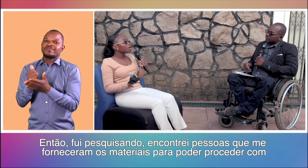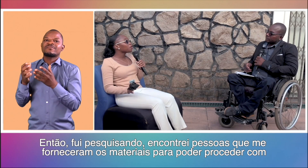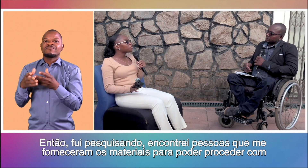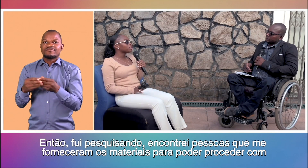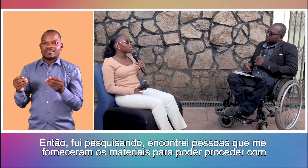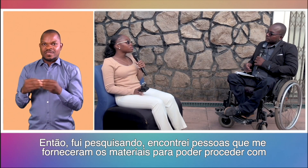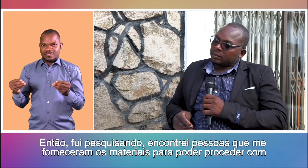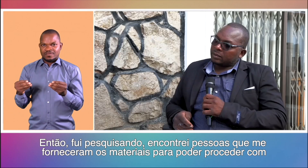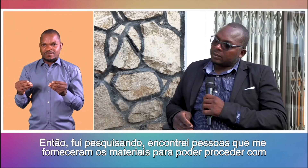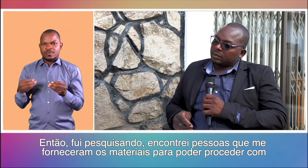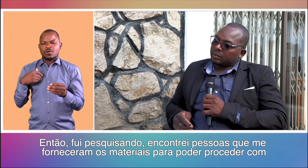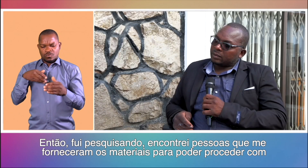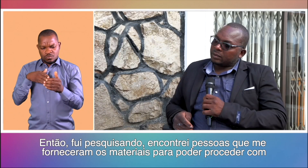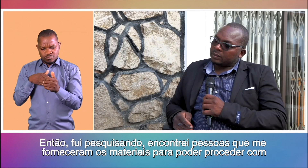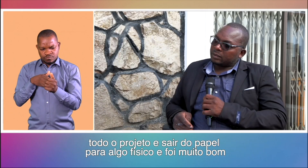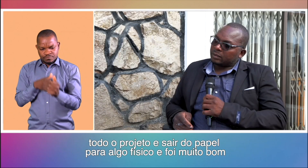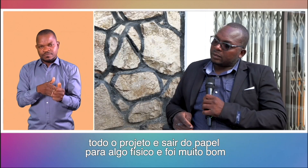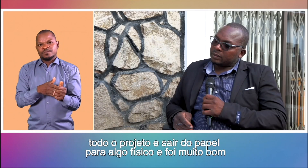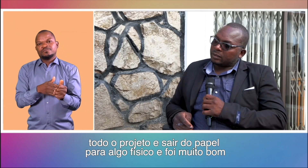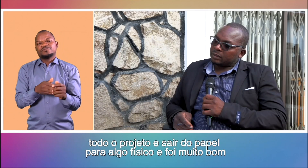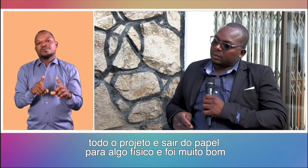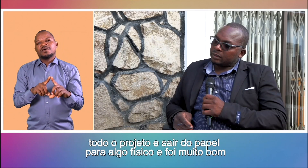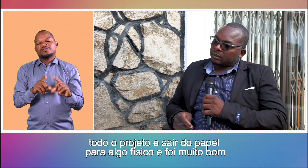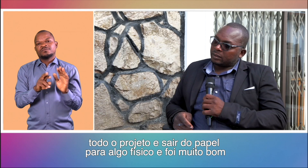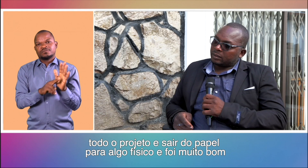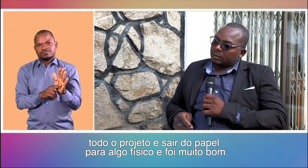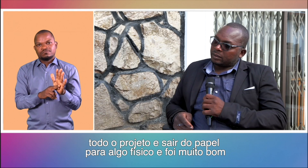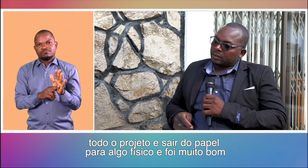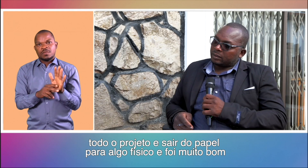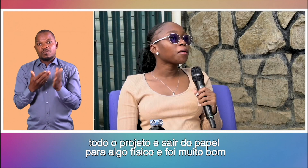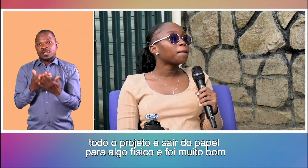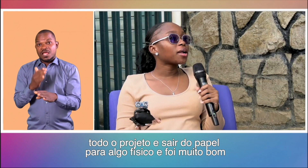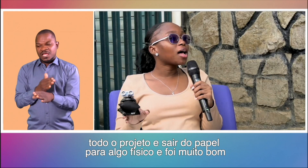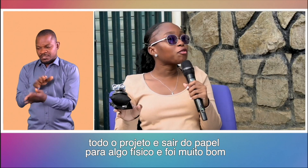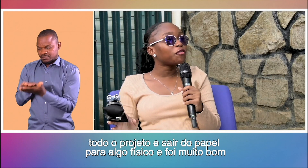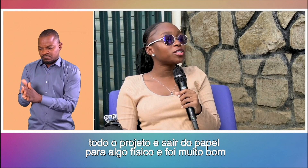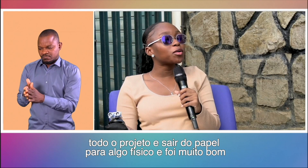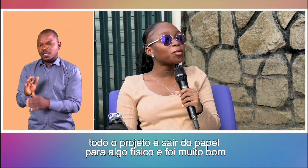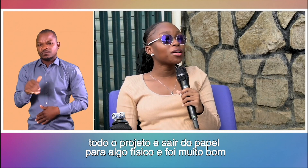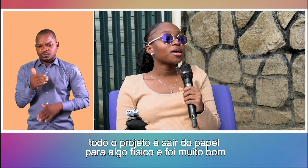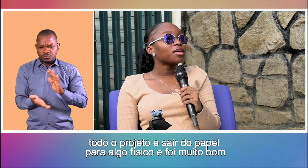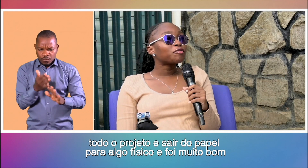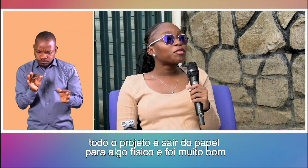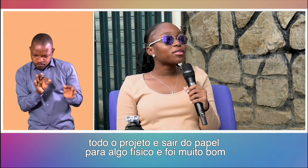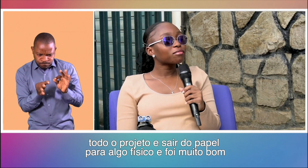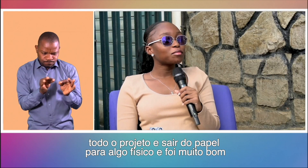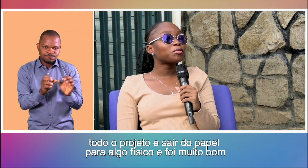eu poder proceder com todo o projeto e sair do papel para algo físico, e foi muito